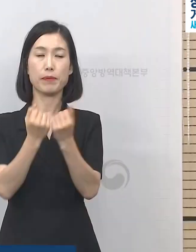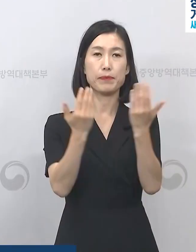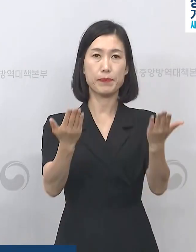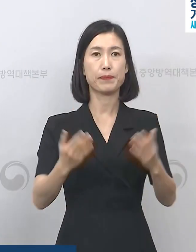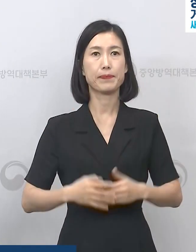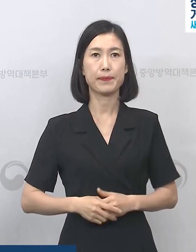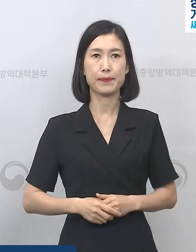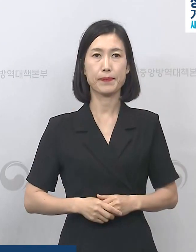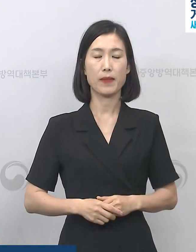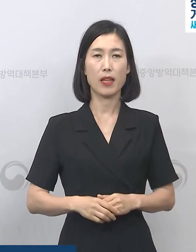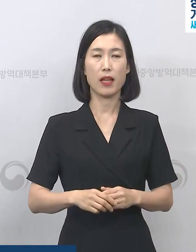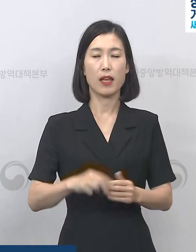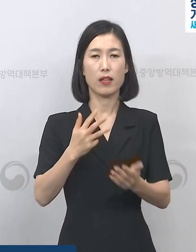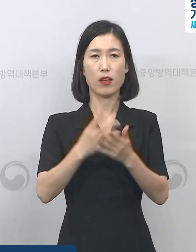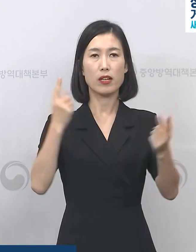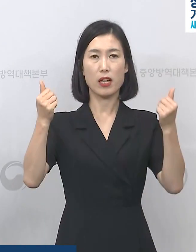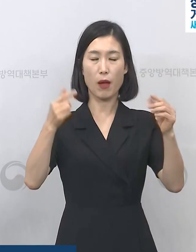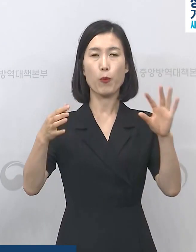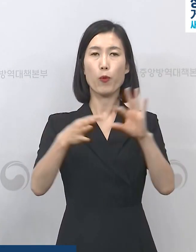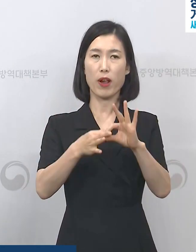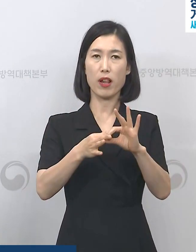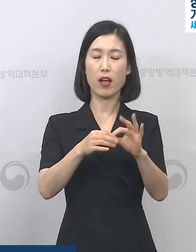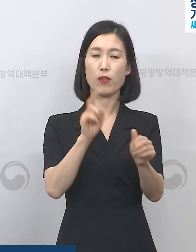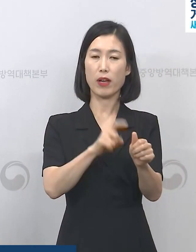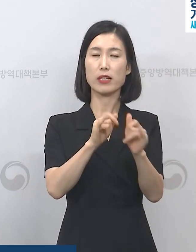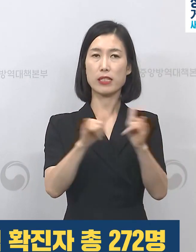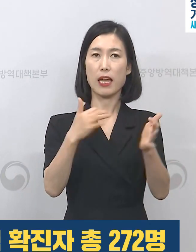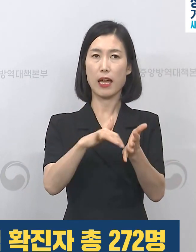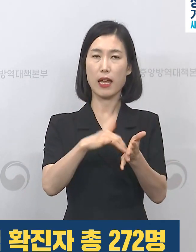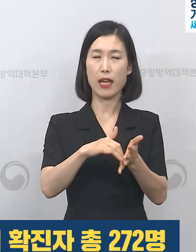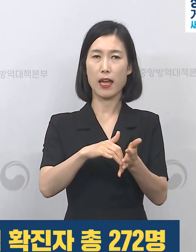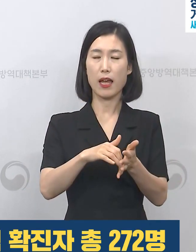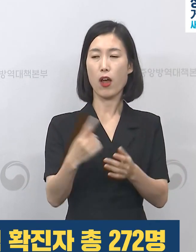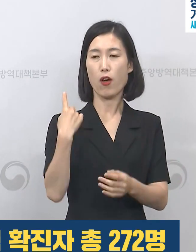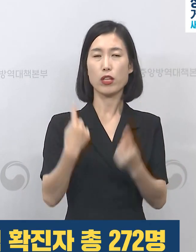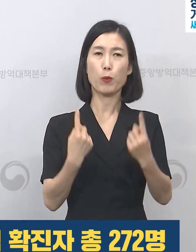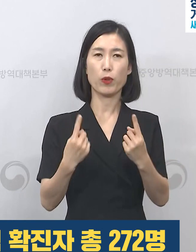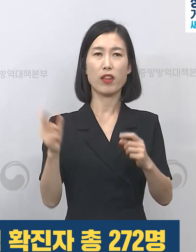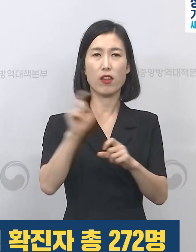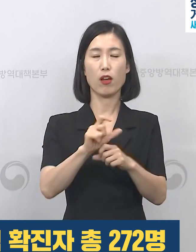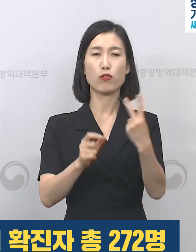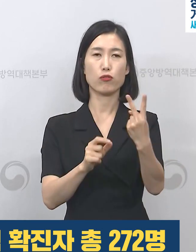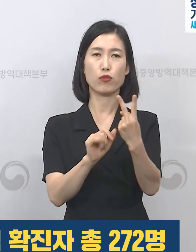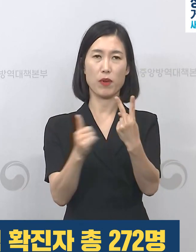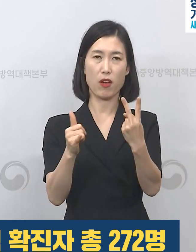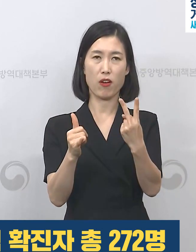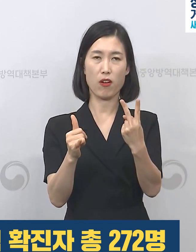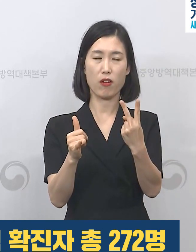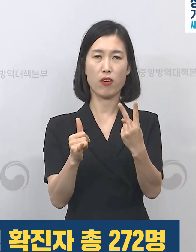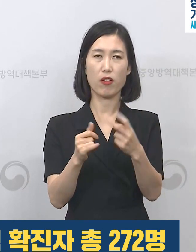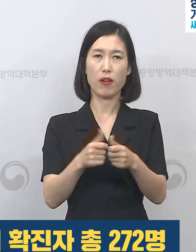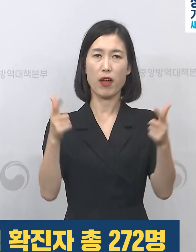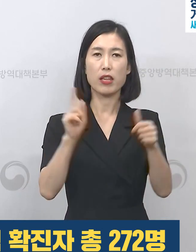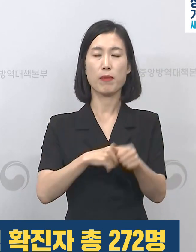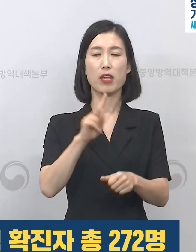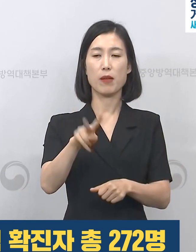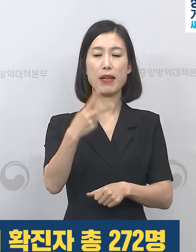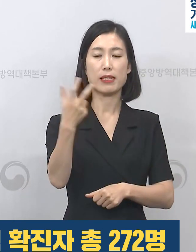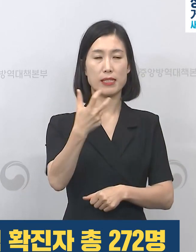46명이었습니다. 클럽 집단 발생 관련 확진자는 전일 대비하여 2명이 증가하여